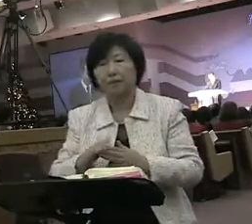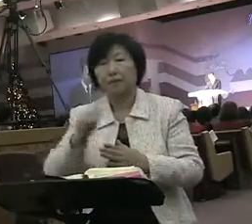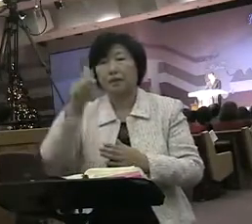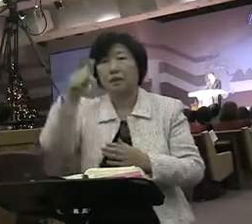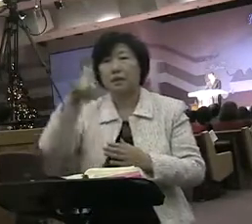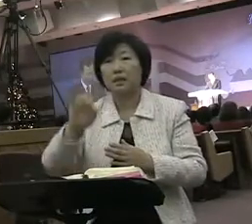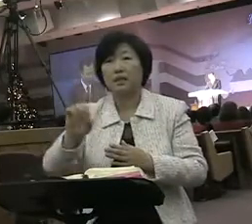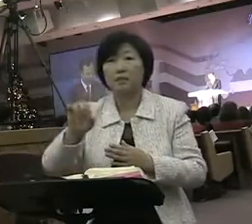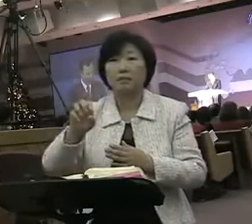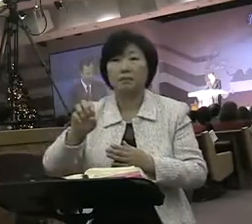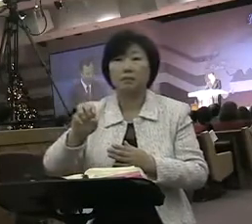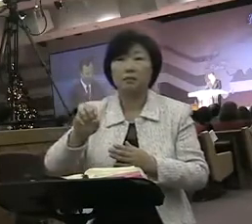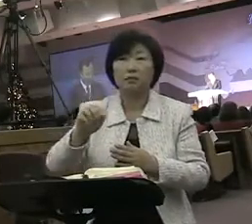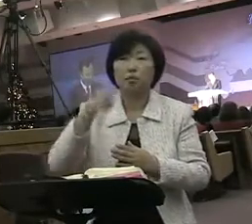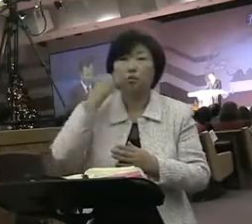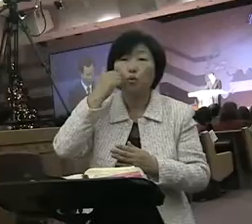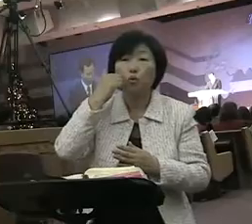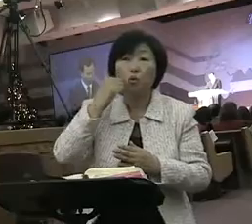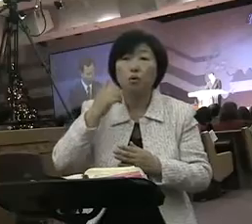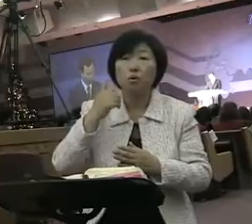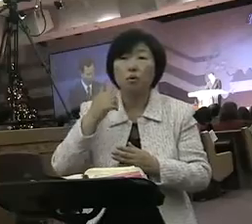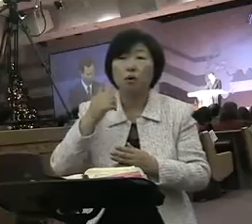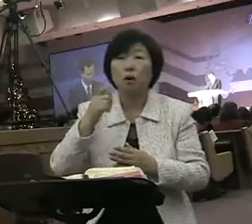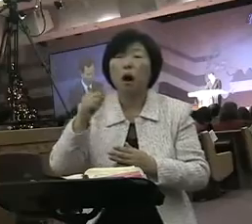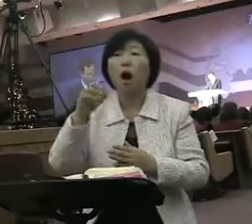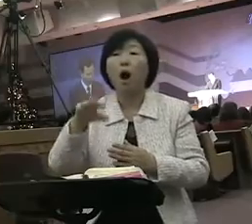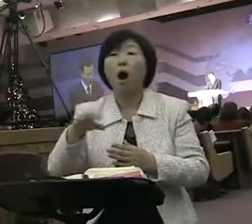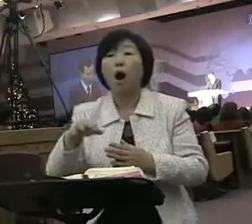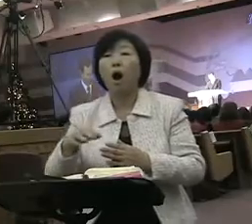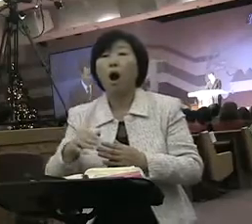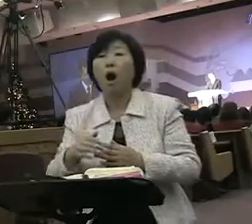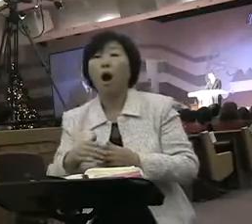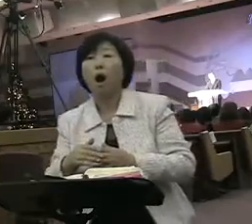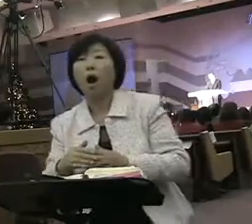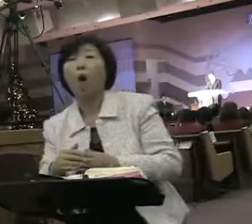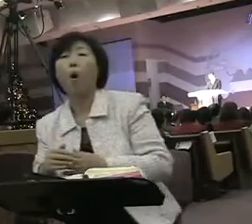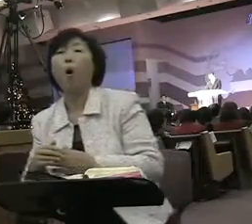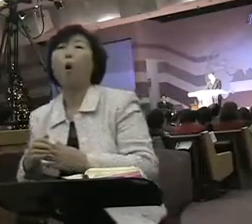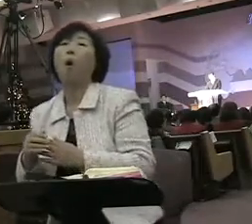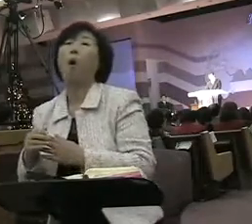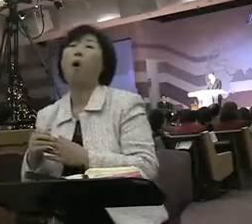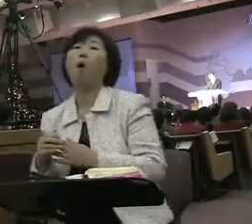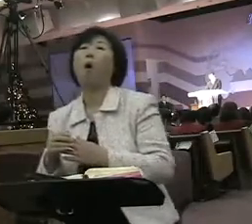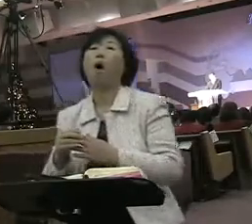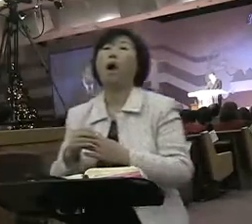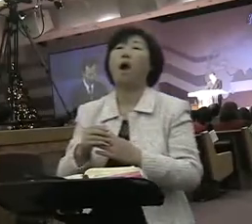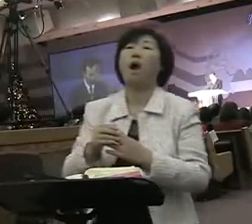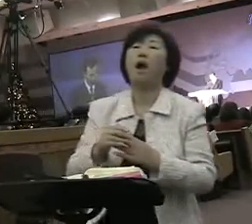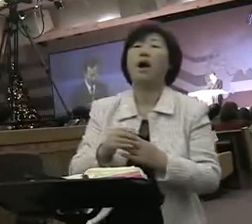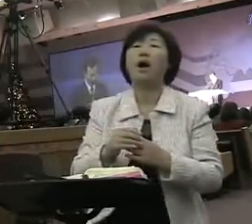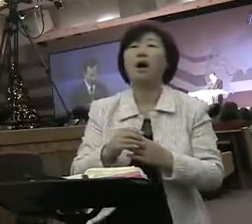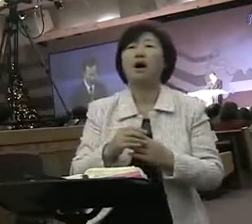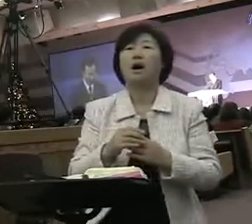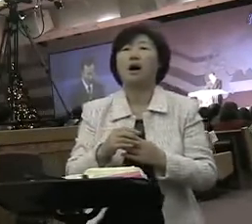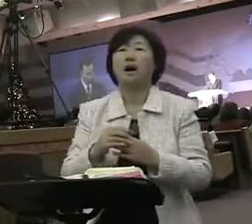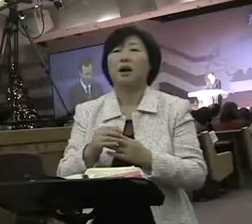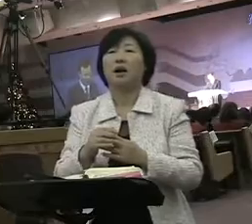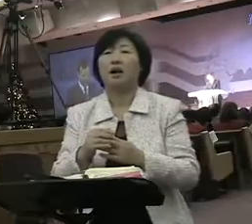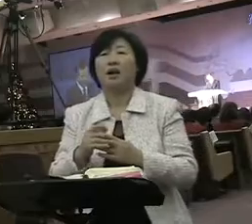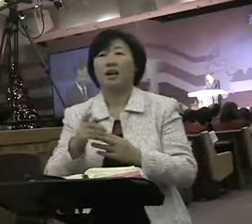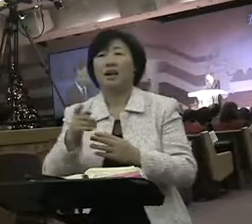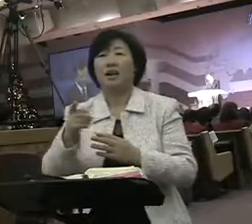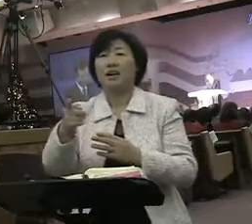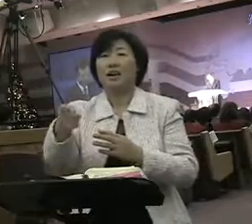김효식, 김혜련, 김내식, 김리영 성도님의 모친 되시는 고 김구만 성도님 소천하셨고, 김영원